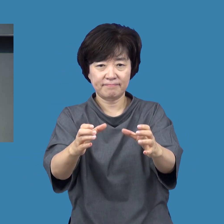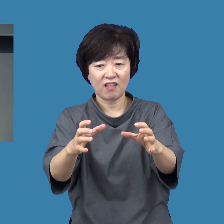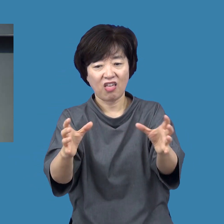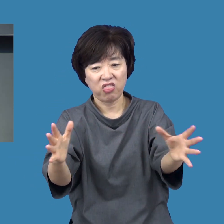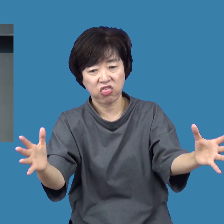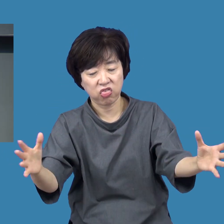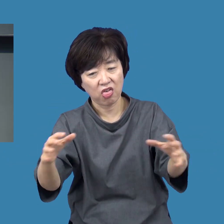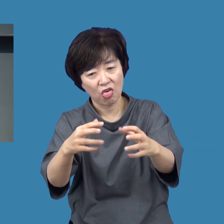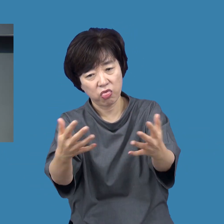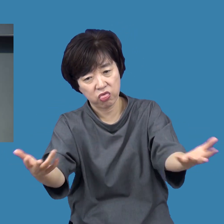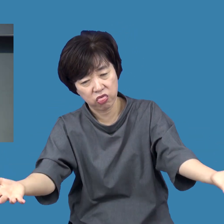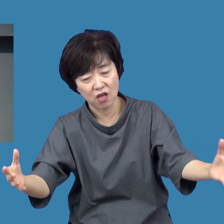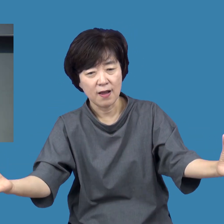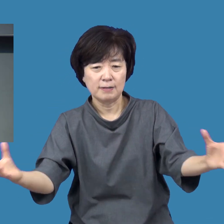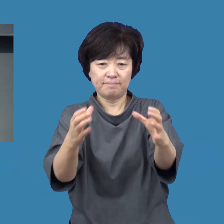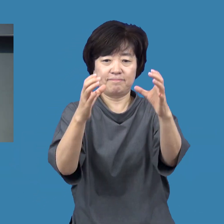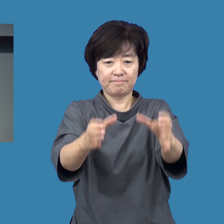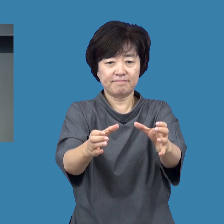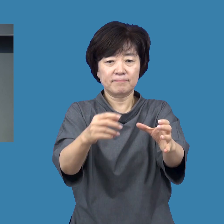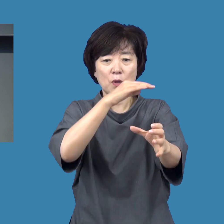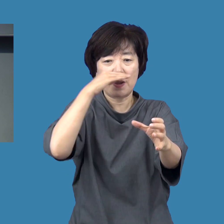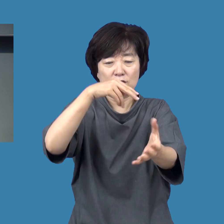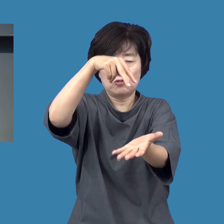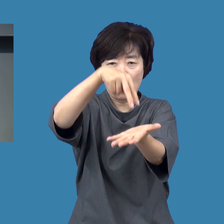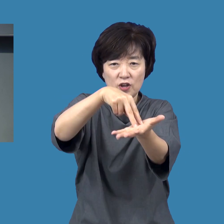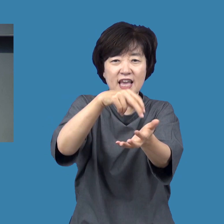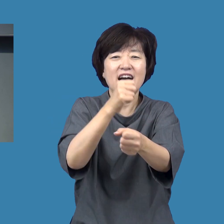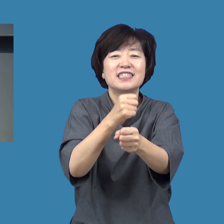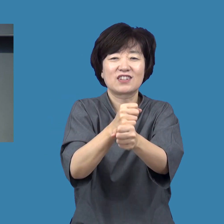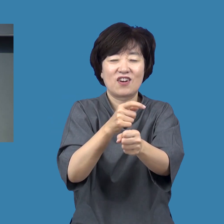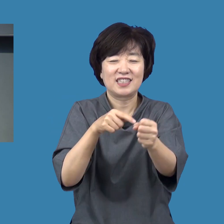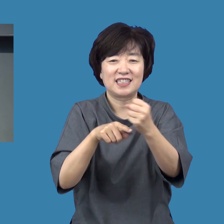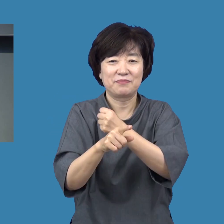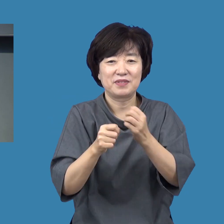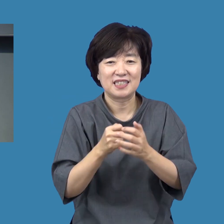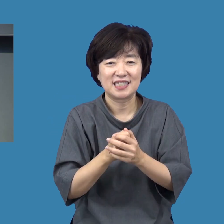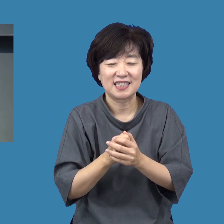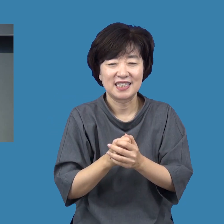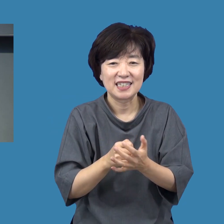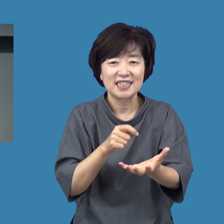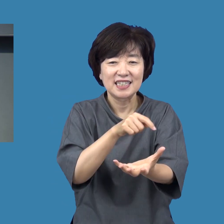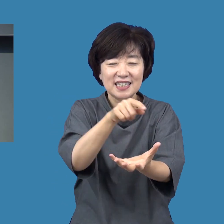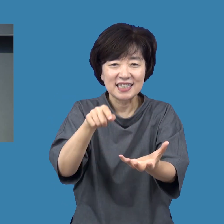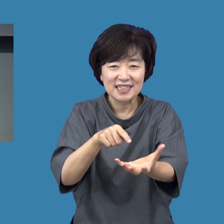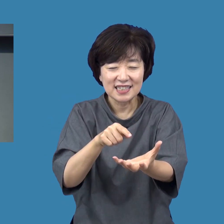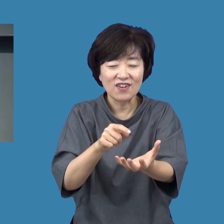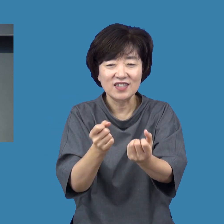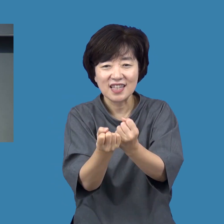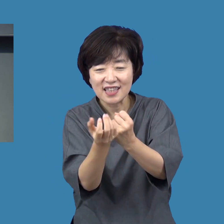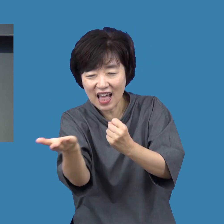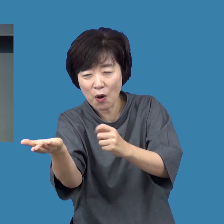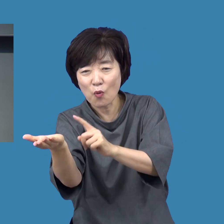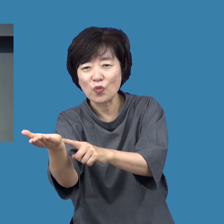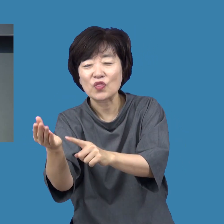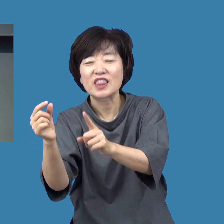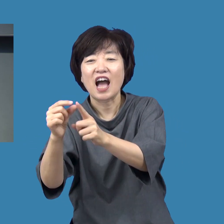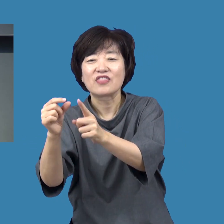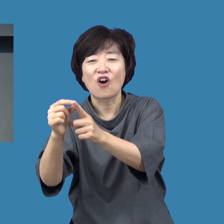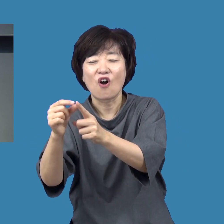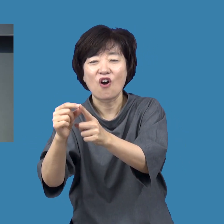거, 똑바로 서게 하는 거, 거기서 파생된 거예요. 거기서 파생되는